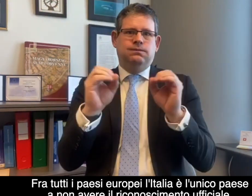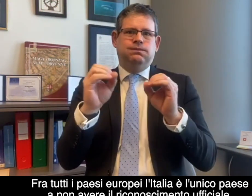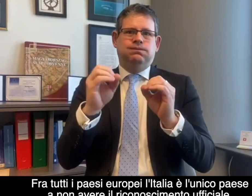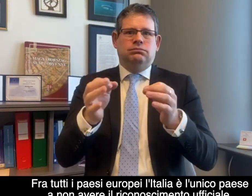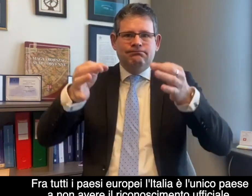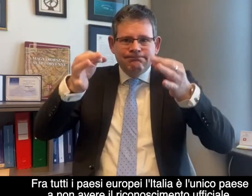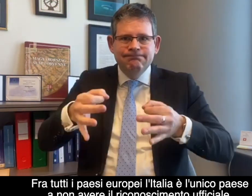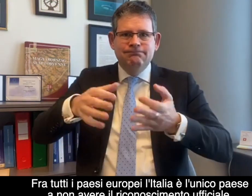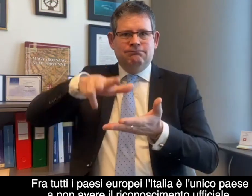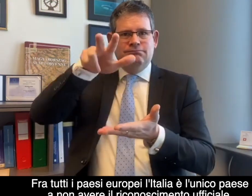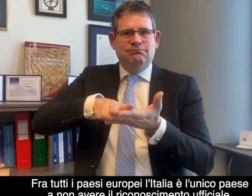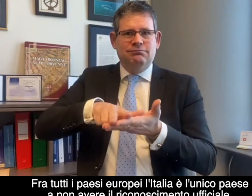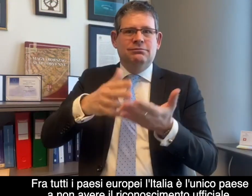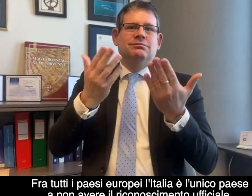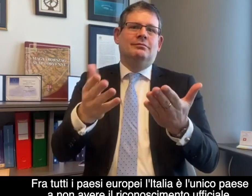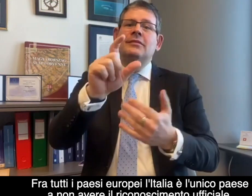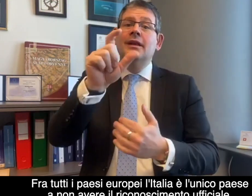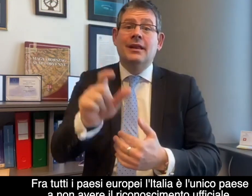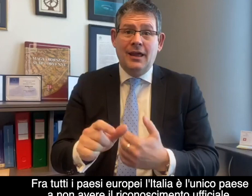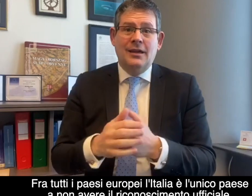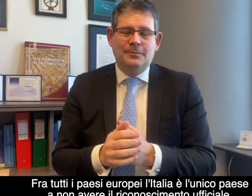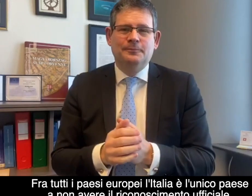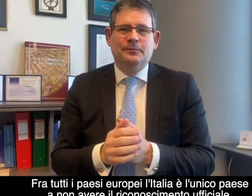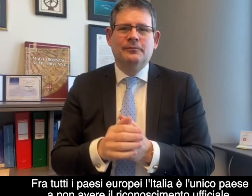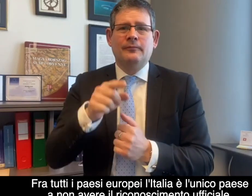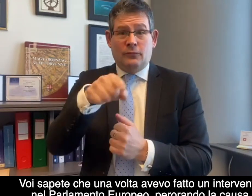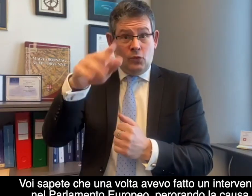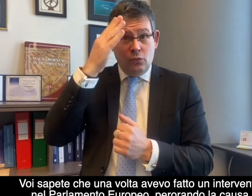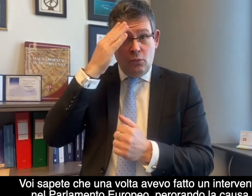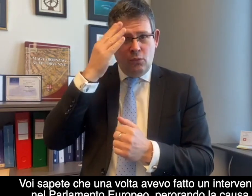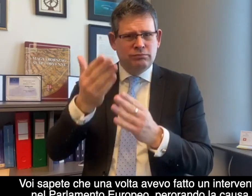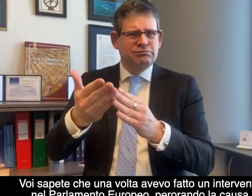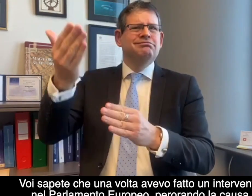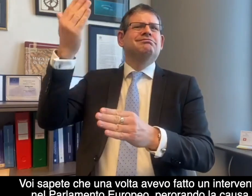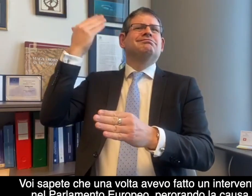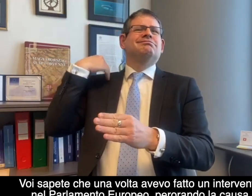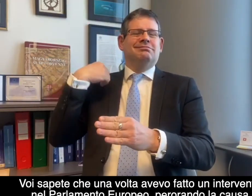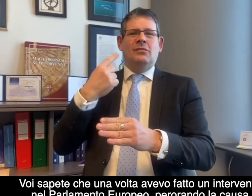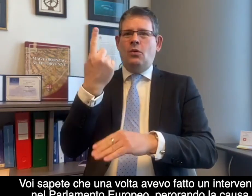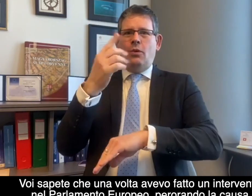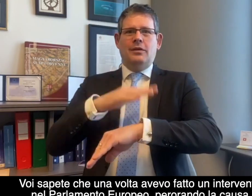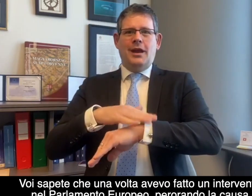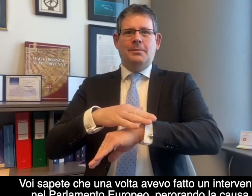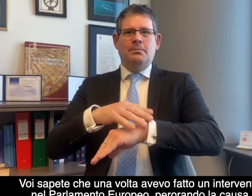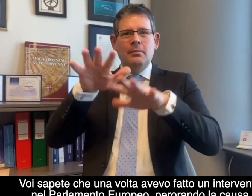avere ancora il riconoscimento ufficiale voi sapete che una volta avevo fatto un intervento nel